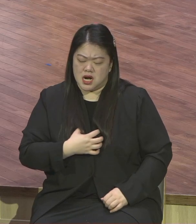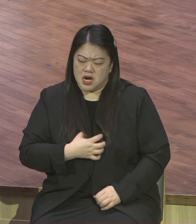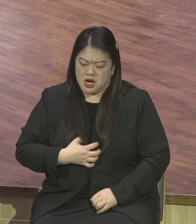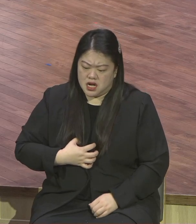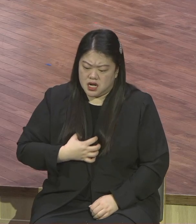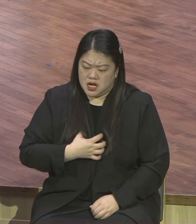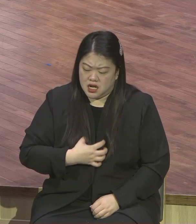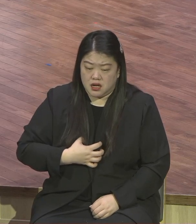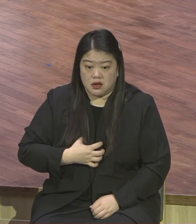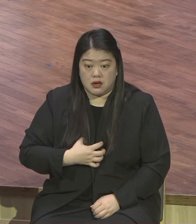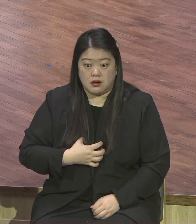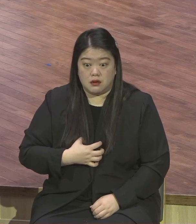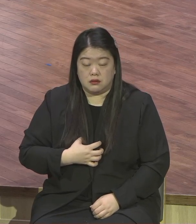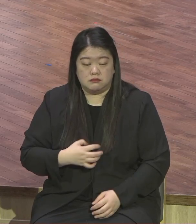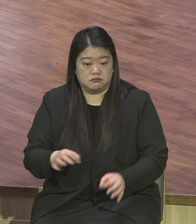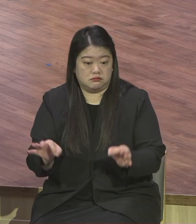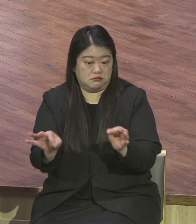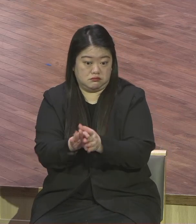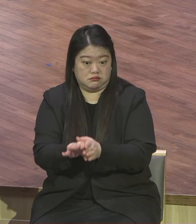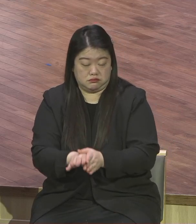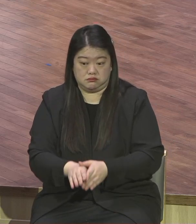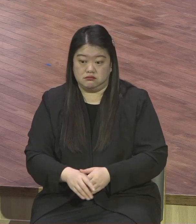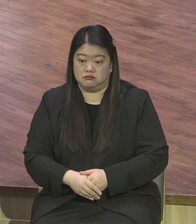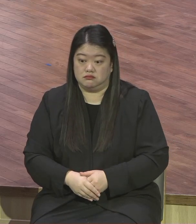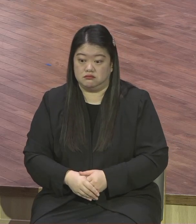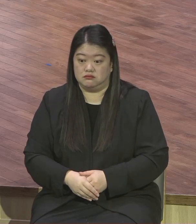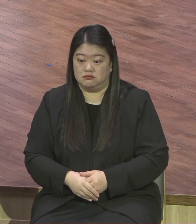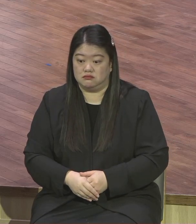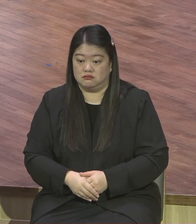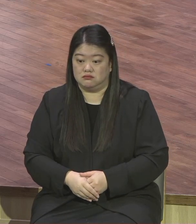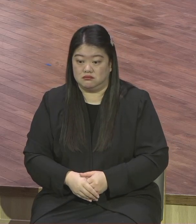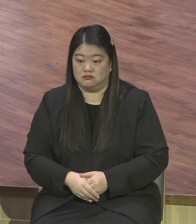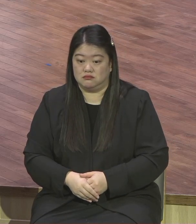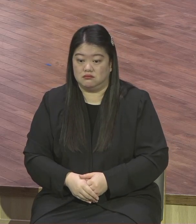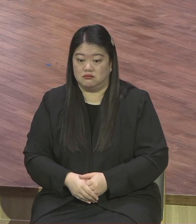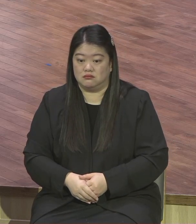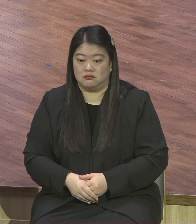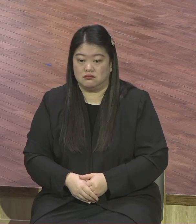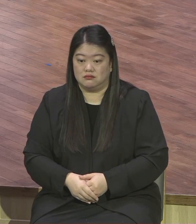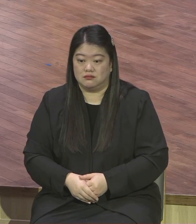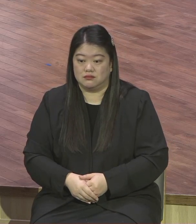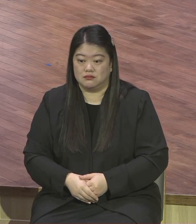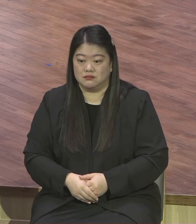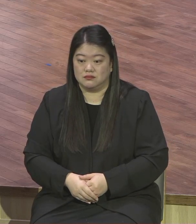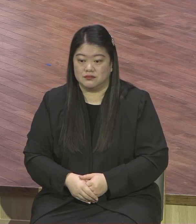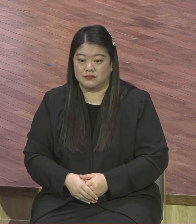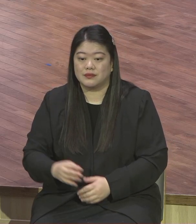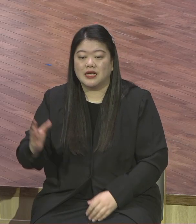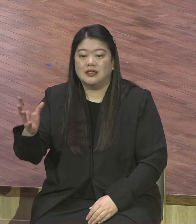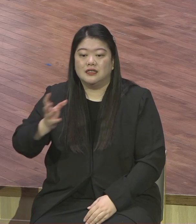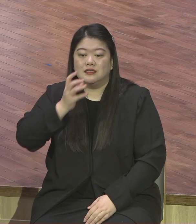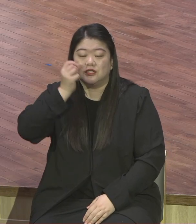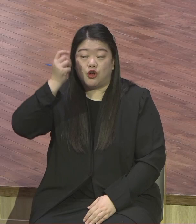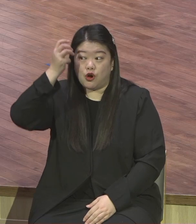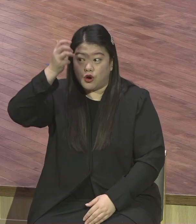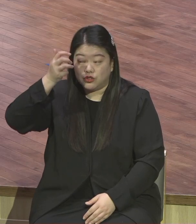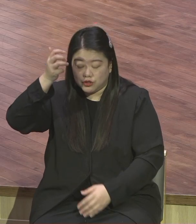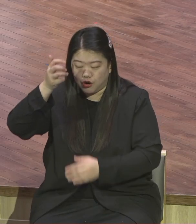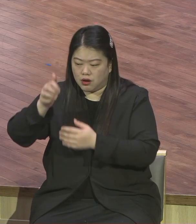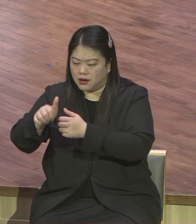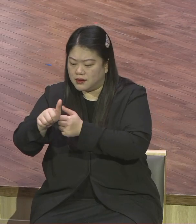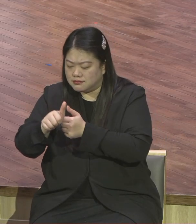이유가 없었어요. 하루같이 그냥 성령을 따라 살면 삶